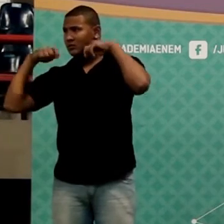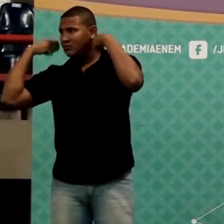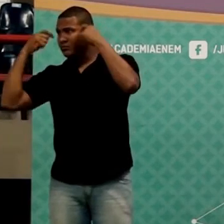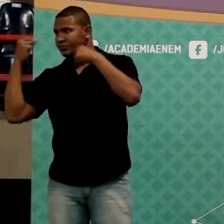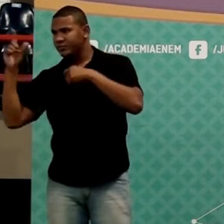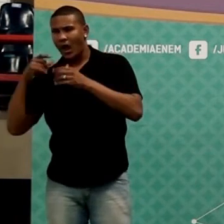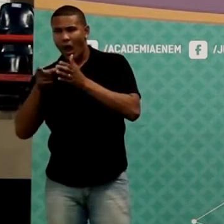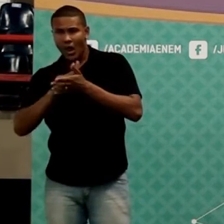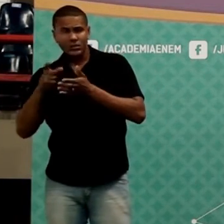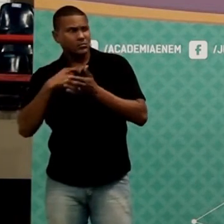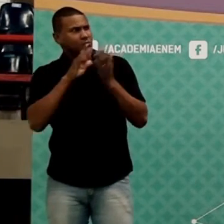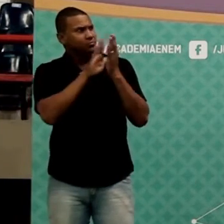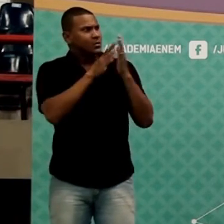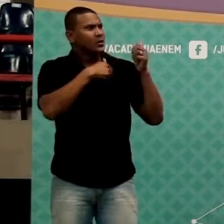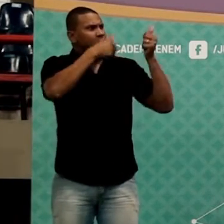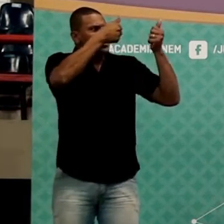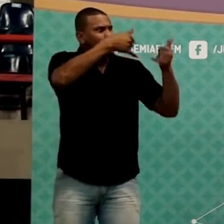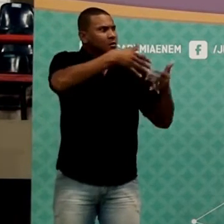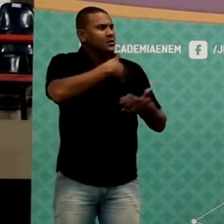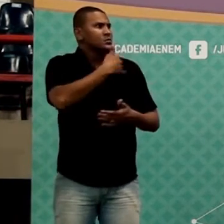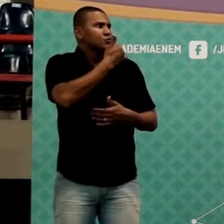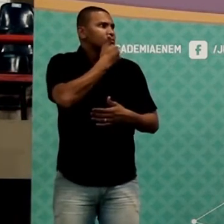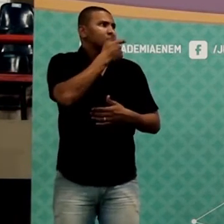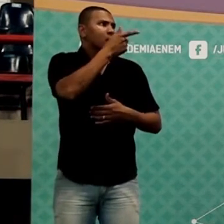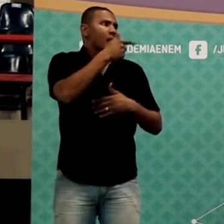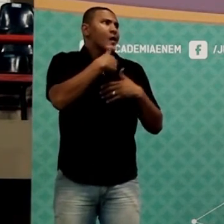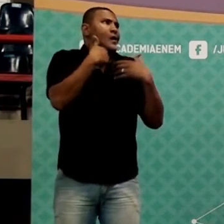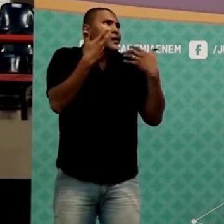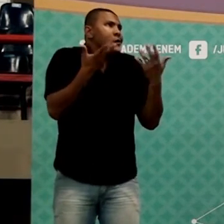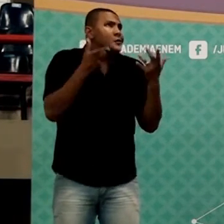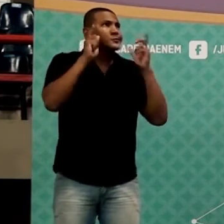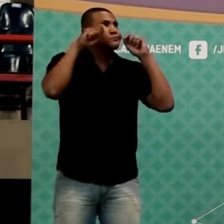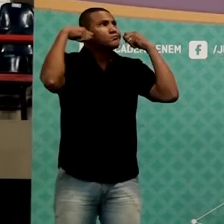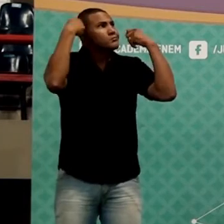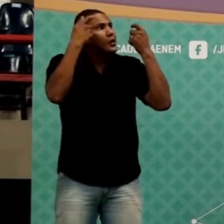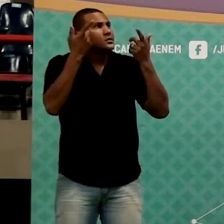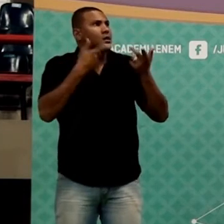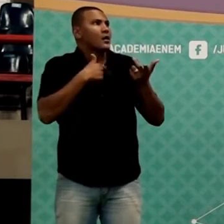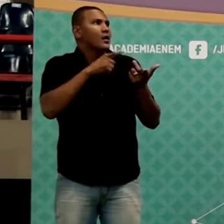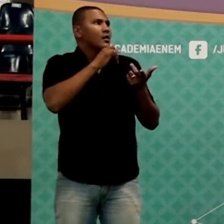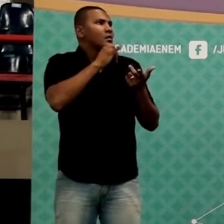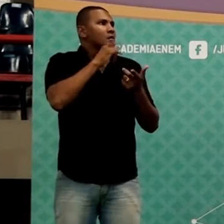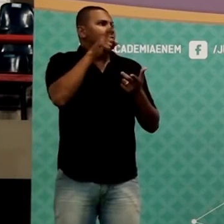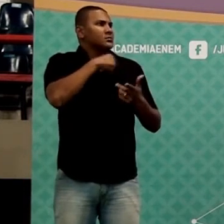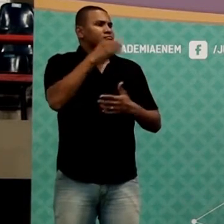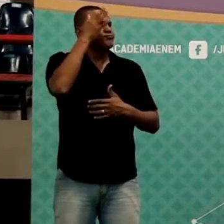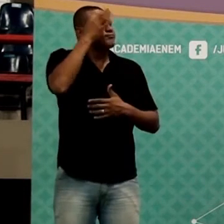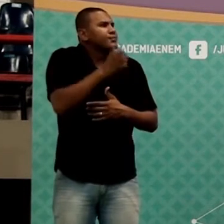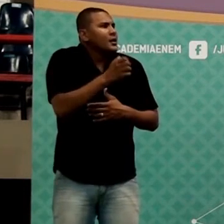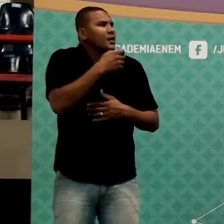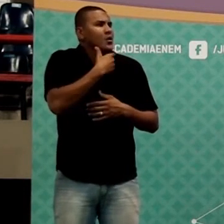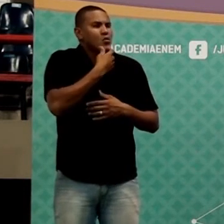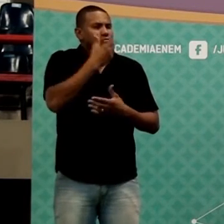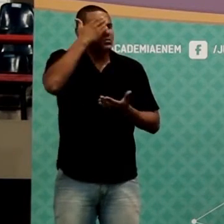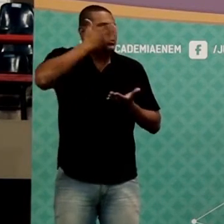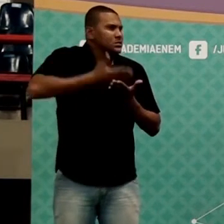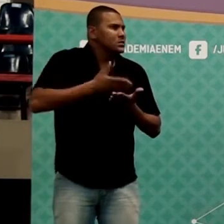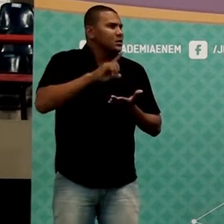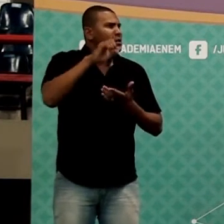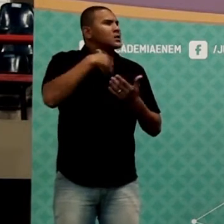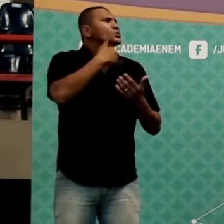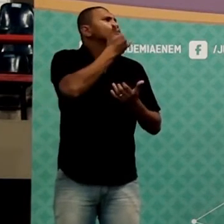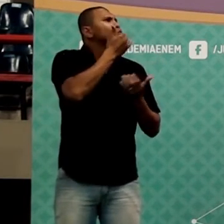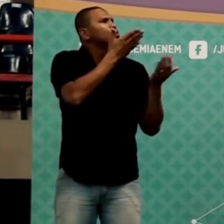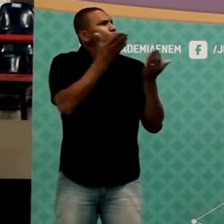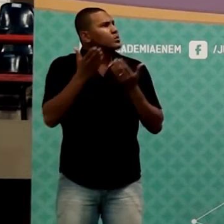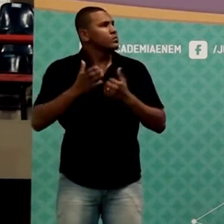antes. E explicaram: olha, ele não teve essa intenção, ele é um monge, ao contrário, ele é um homem de muita fé. Perdoe Lutero.